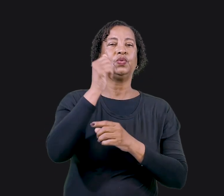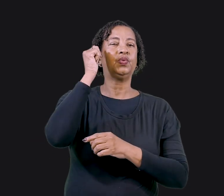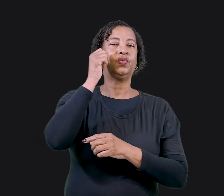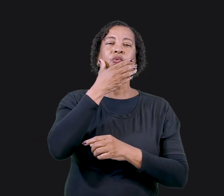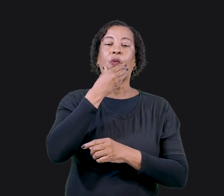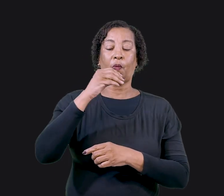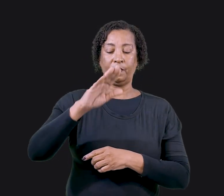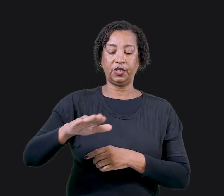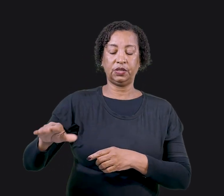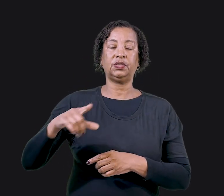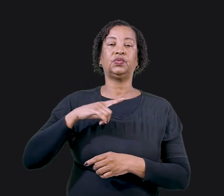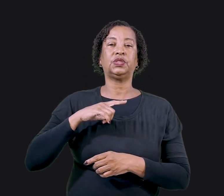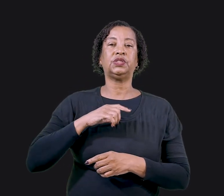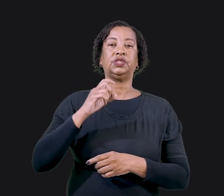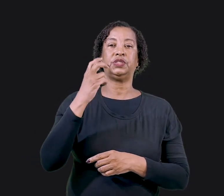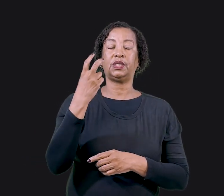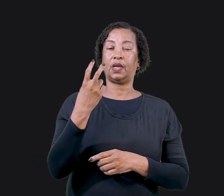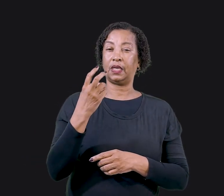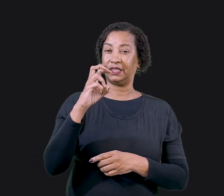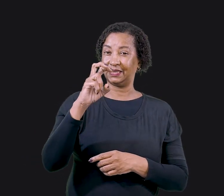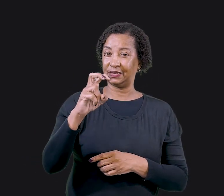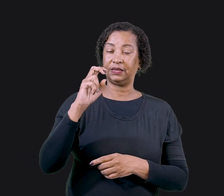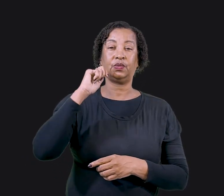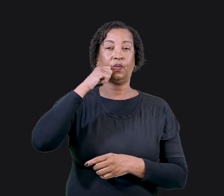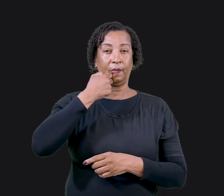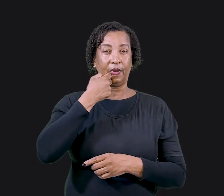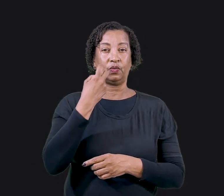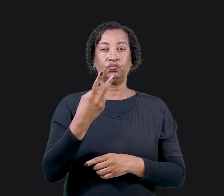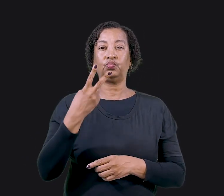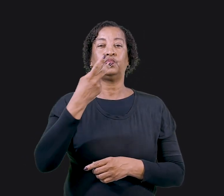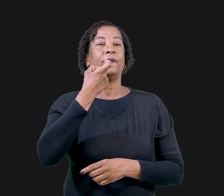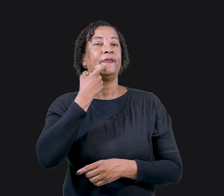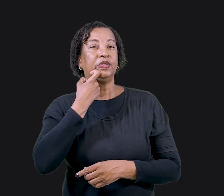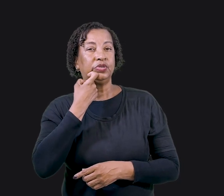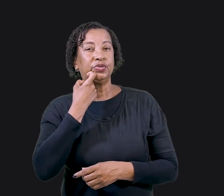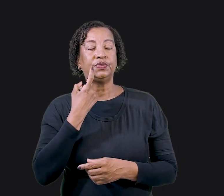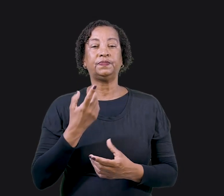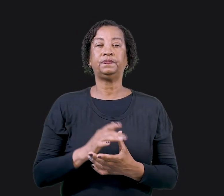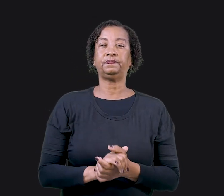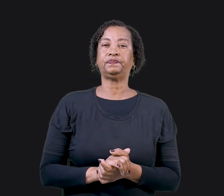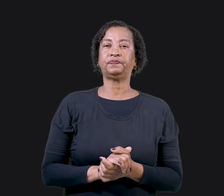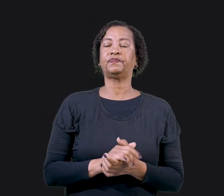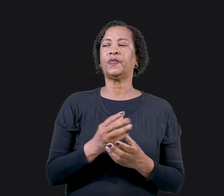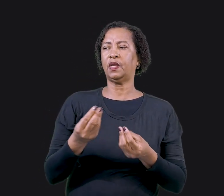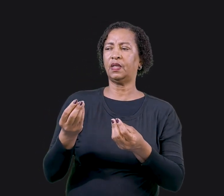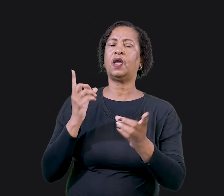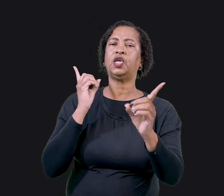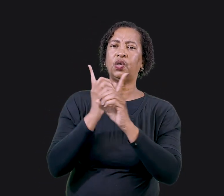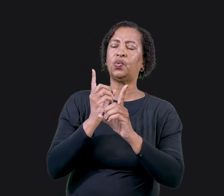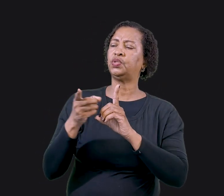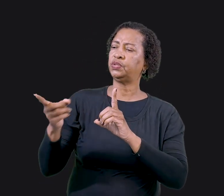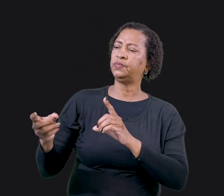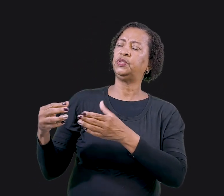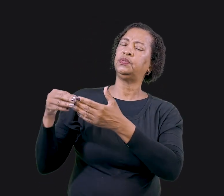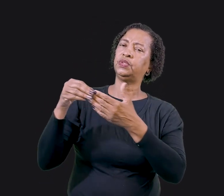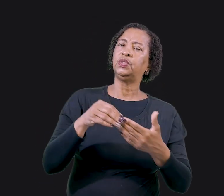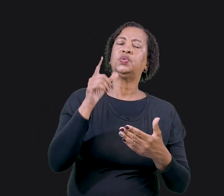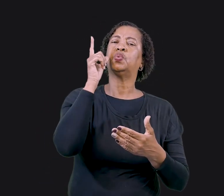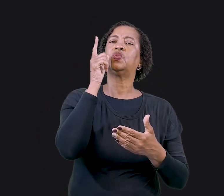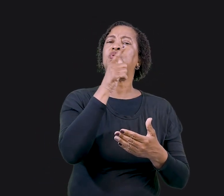5 pães e 2 pedacinhos de peixe. André trouxe esse menino e seu almoço para Jesus e disse: encontrei esse menino que trouxe um